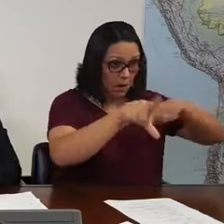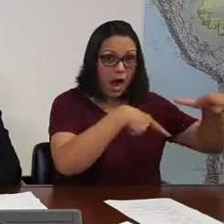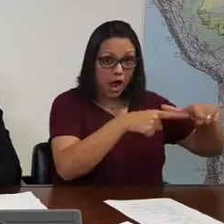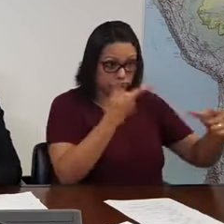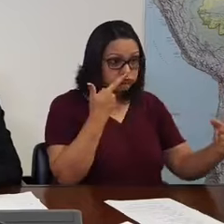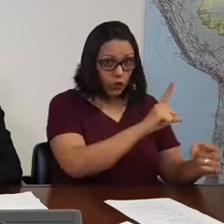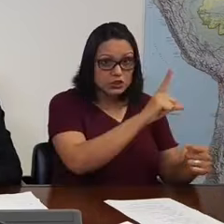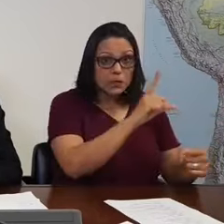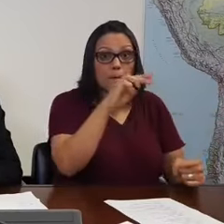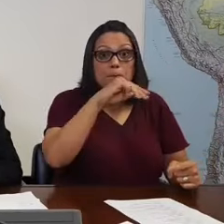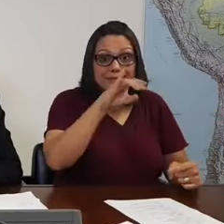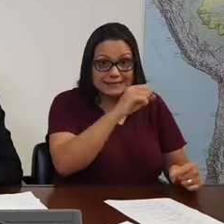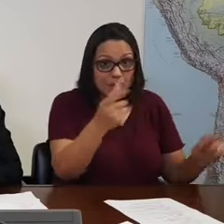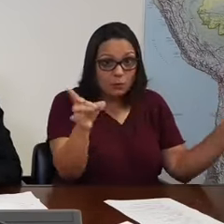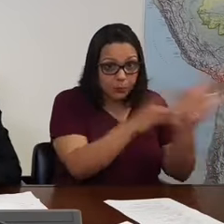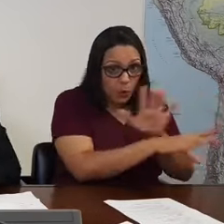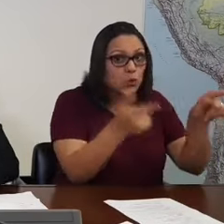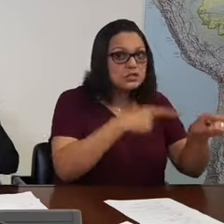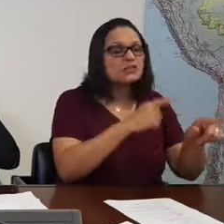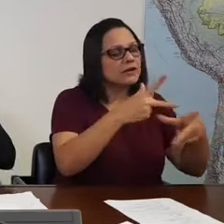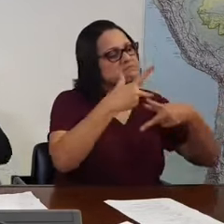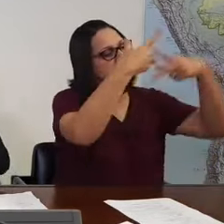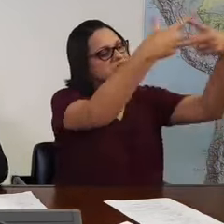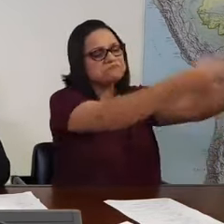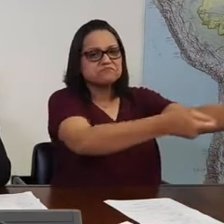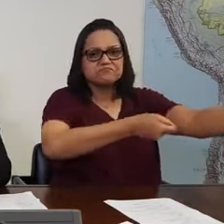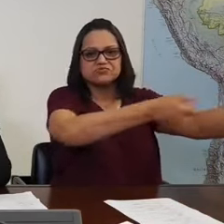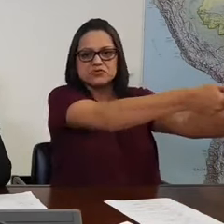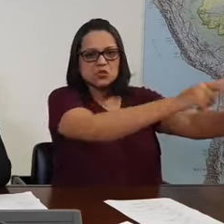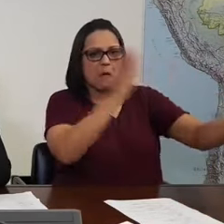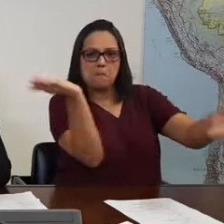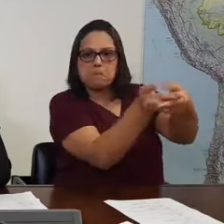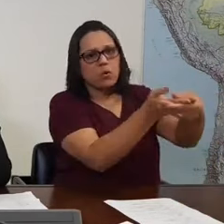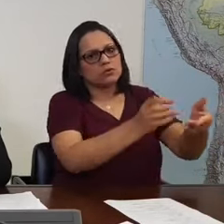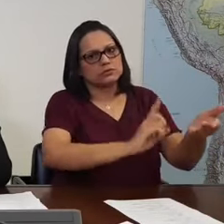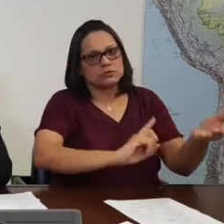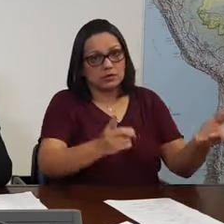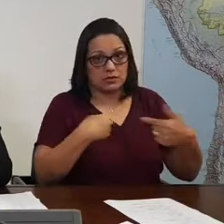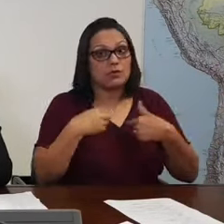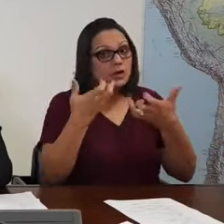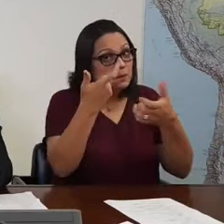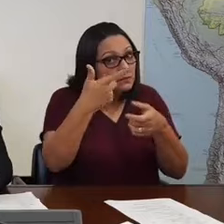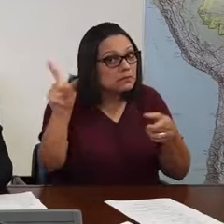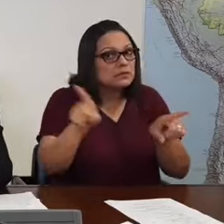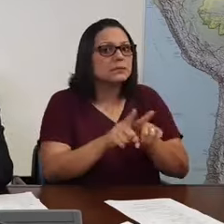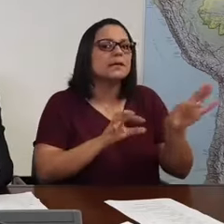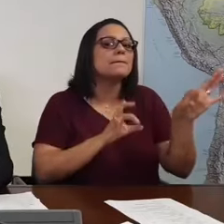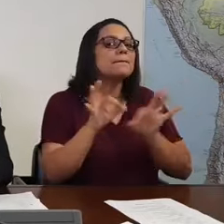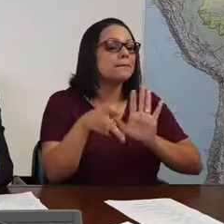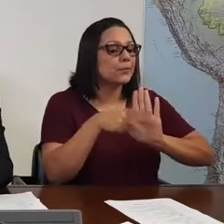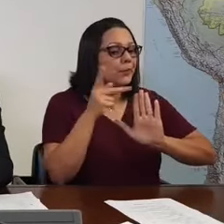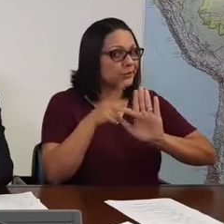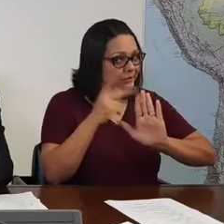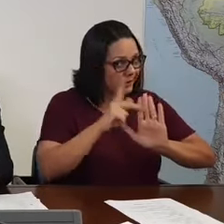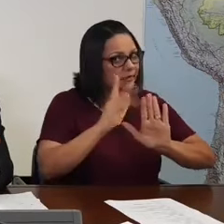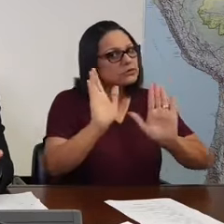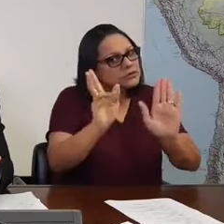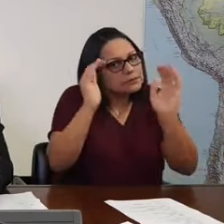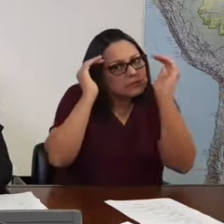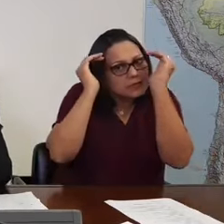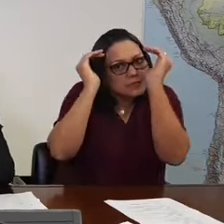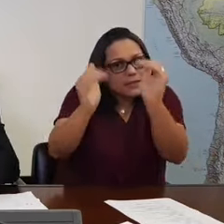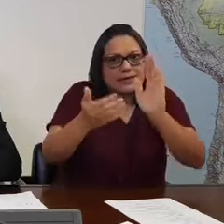vai ser condecorado e não processado. E eu pretendo mais ainda, tá? É projeto de lei, passa pela Câmara, tem que